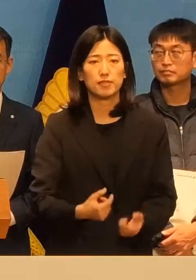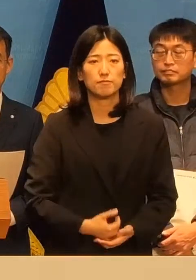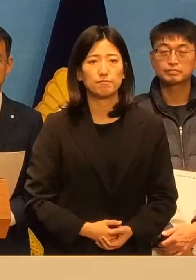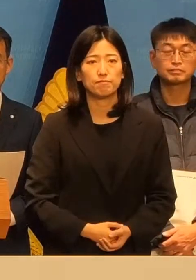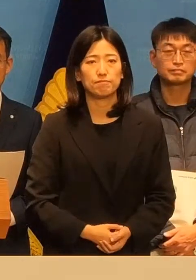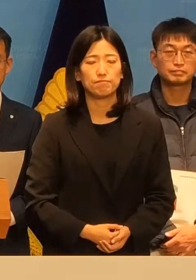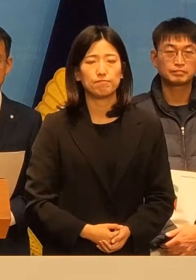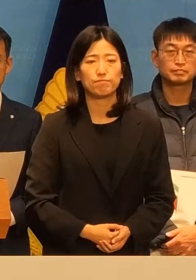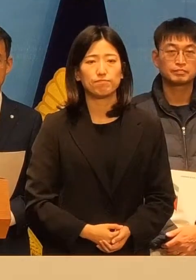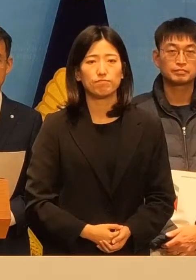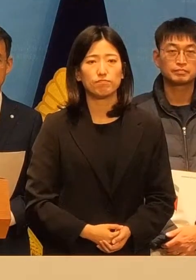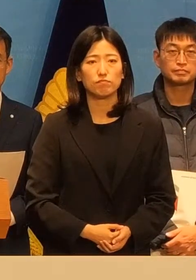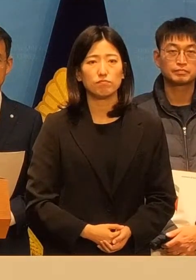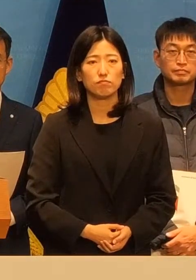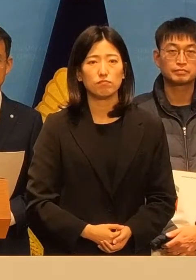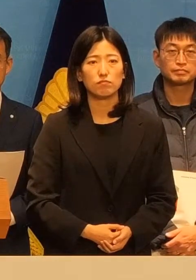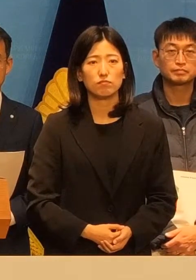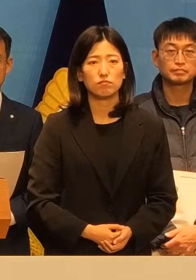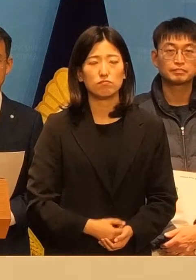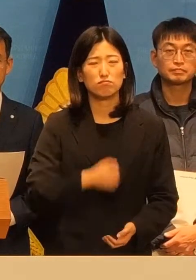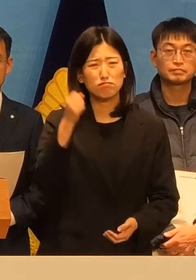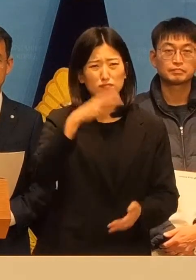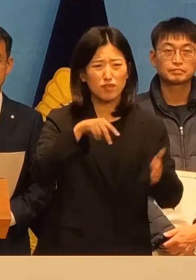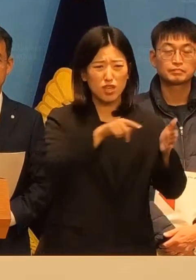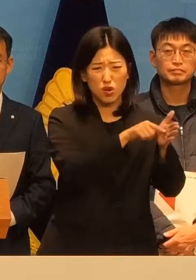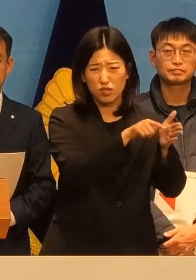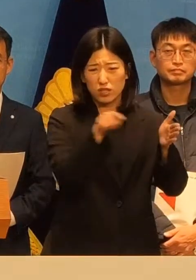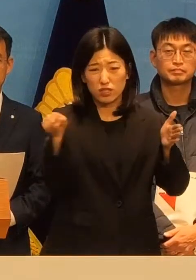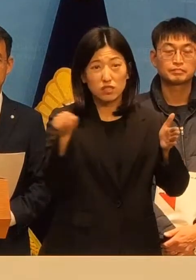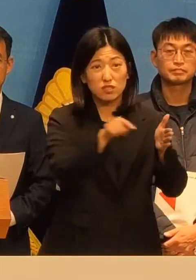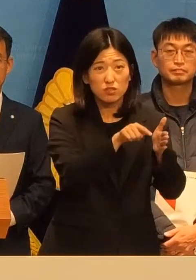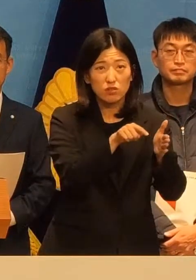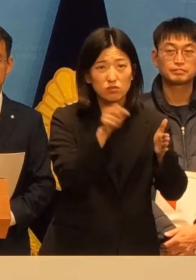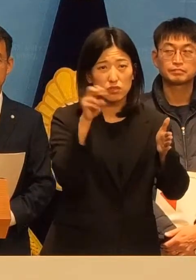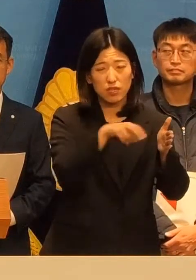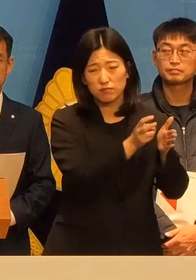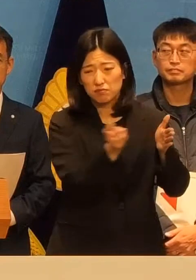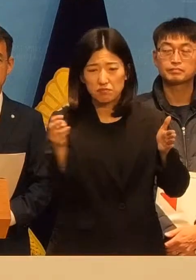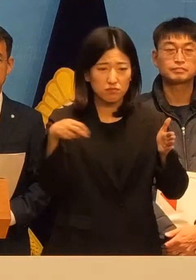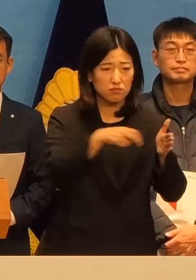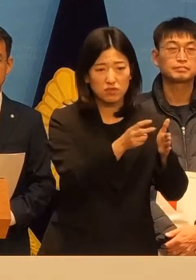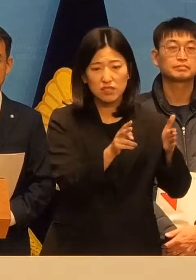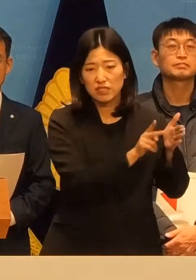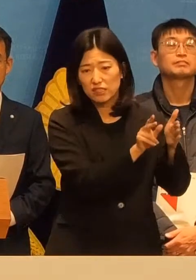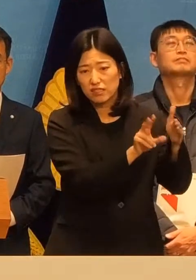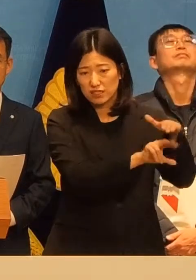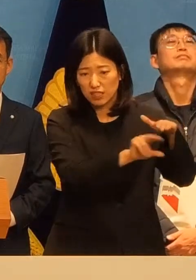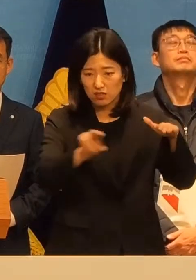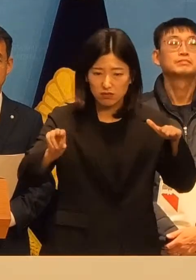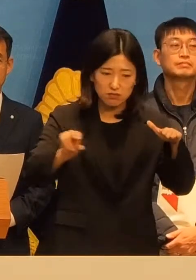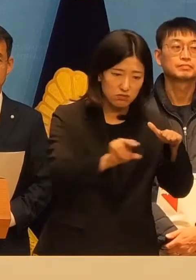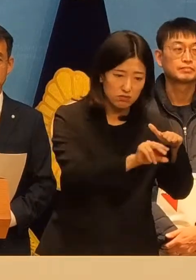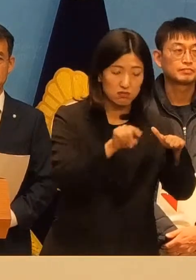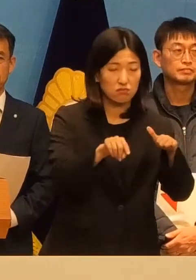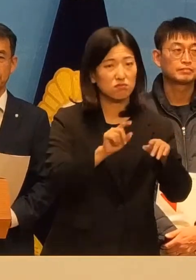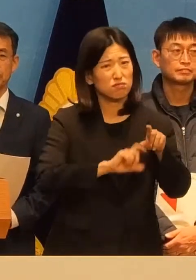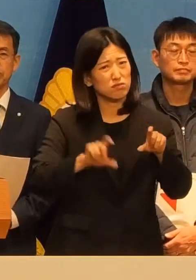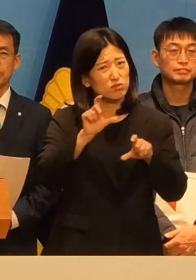것입니다. 셔틀 방식의 증차는 결코 실질적인 대안이 될 수 없습니다. 오히려